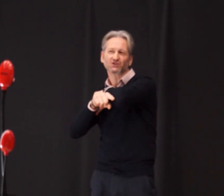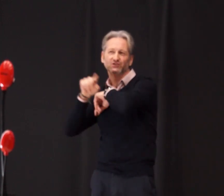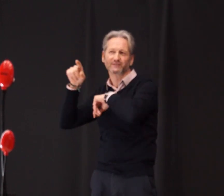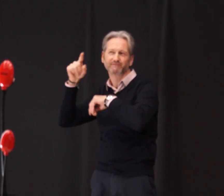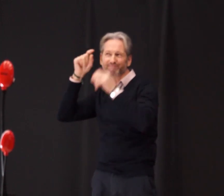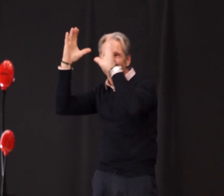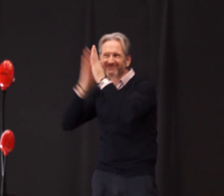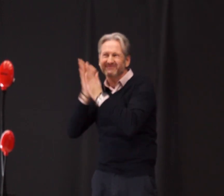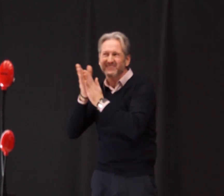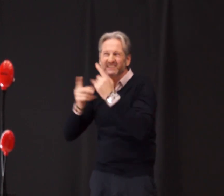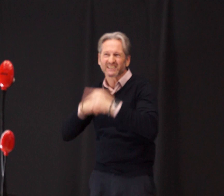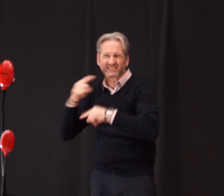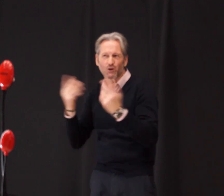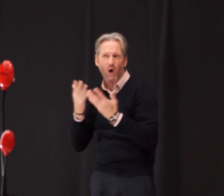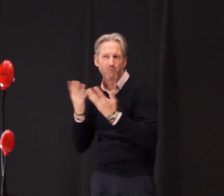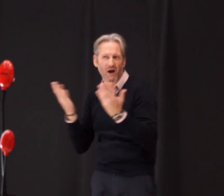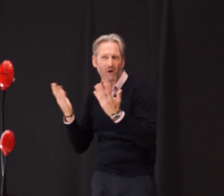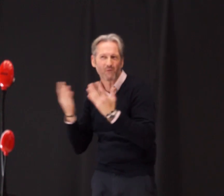signe m'a crispé un peu,